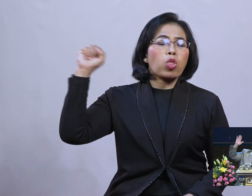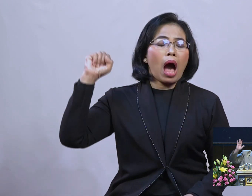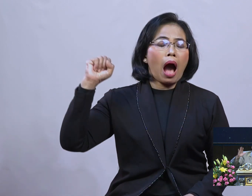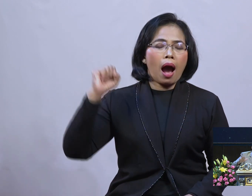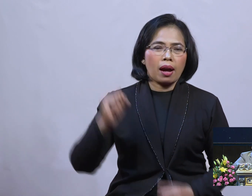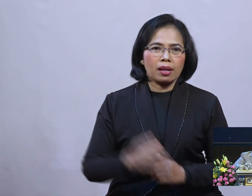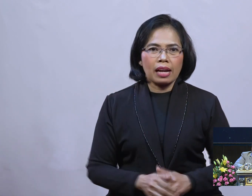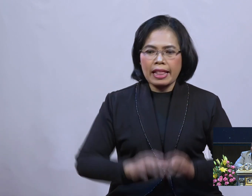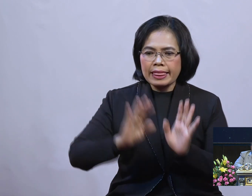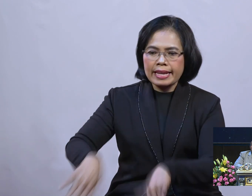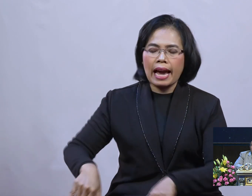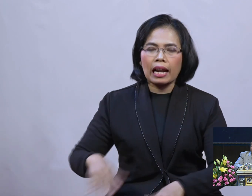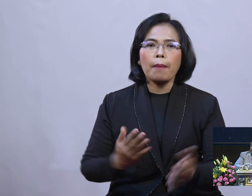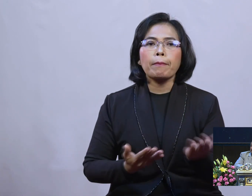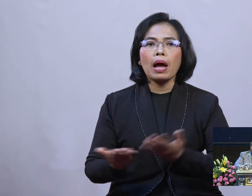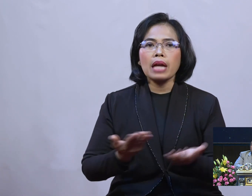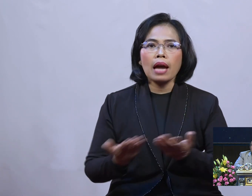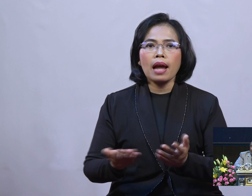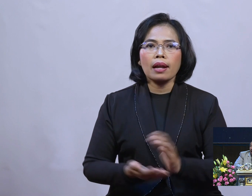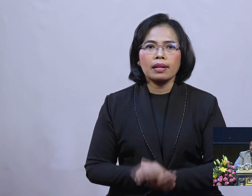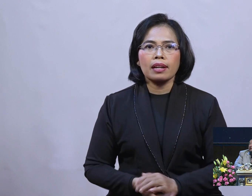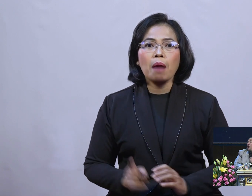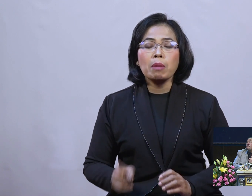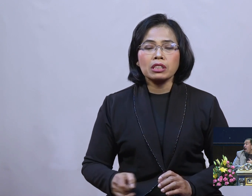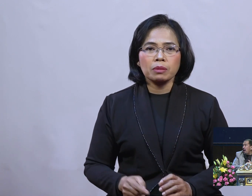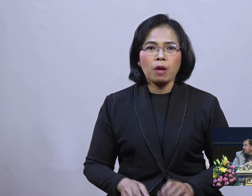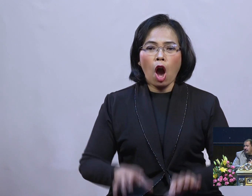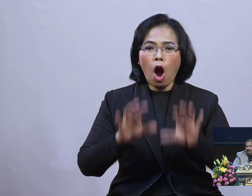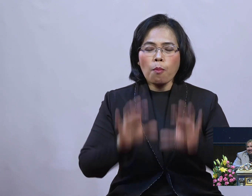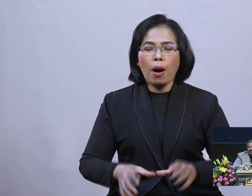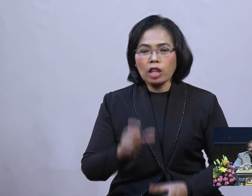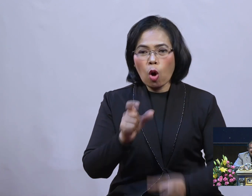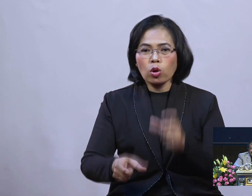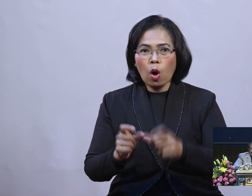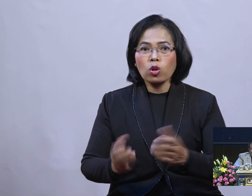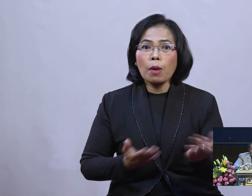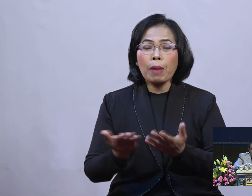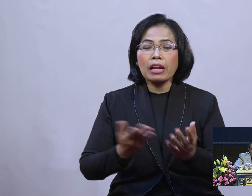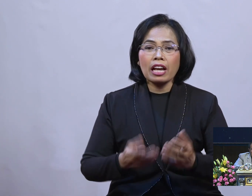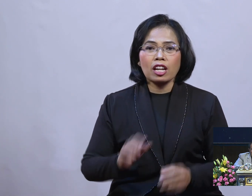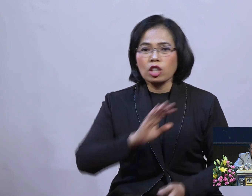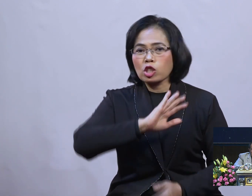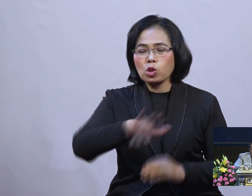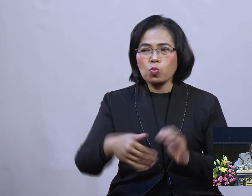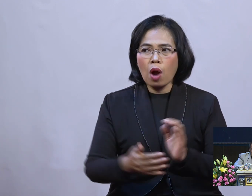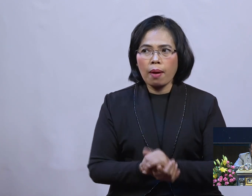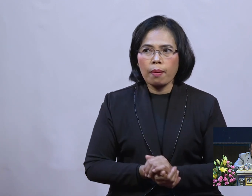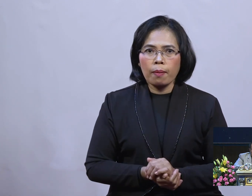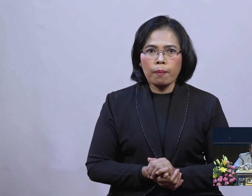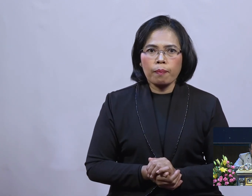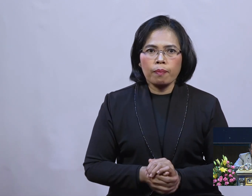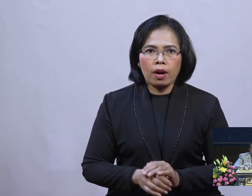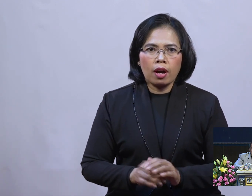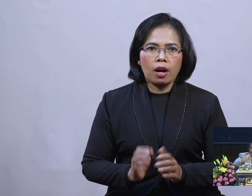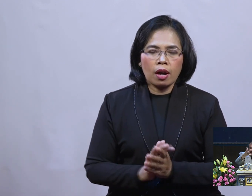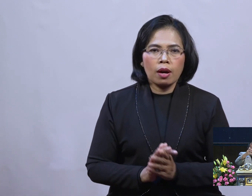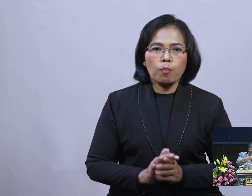Aku tinggalkan pelayanan karena semua orang pelayanan pendeta munafik hahaha